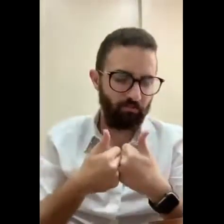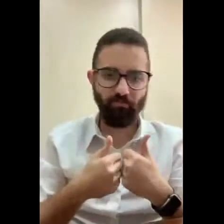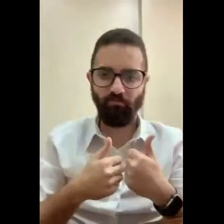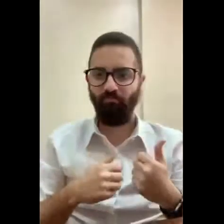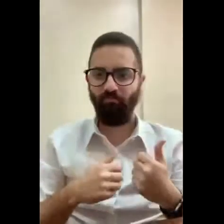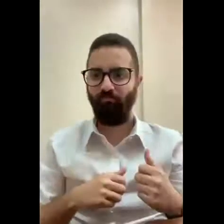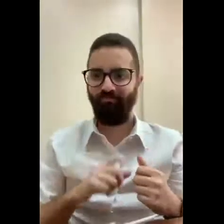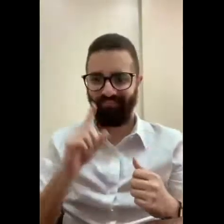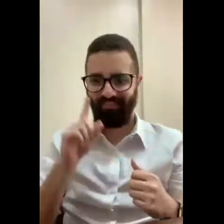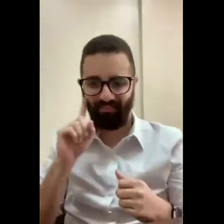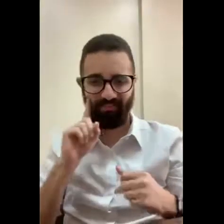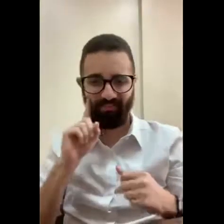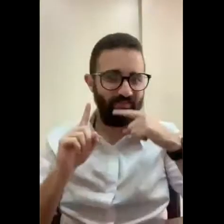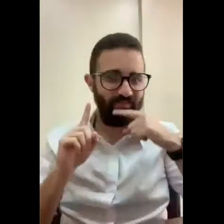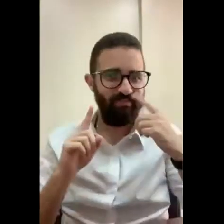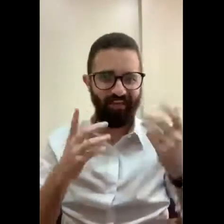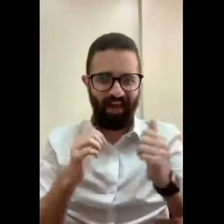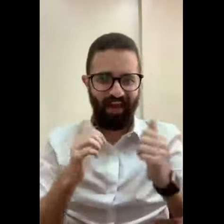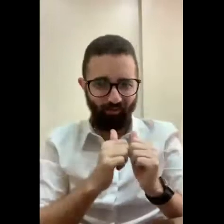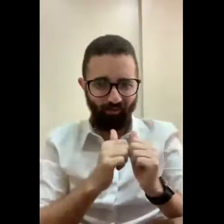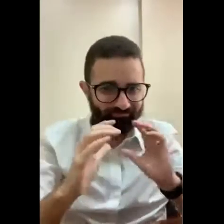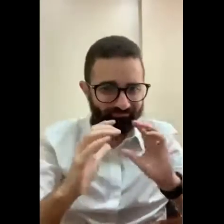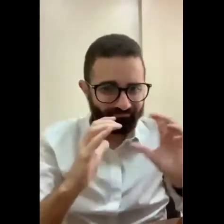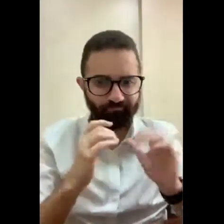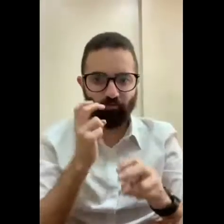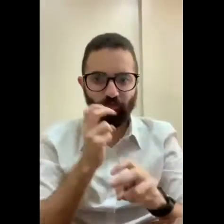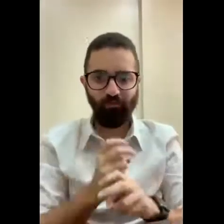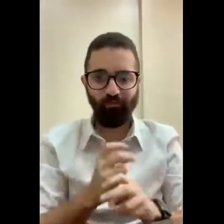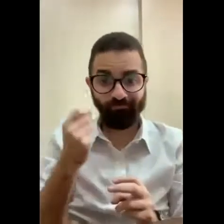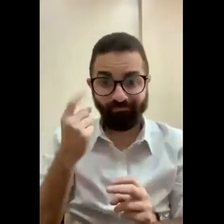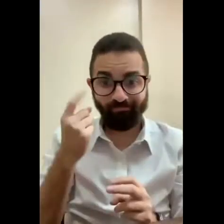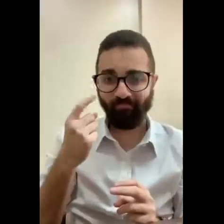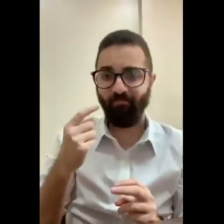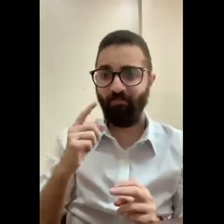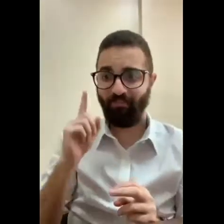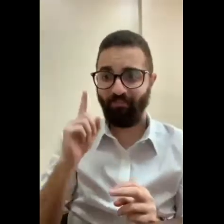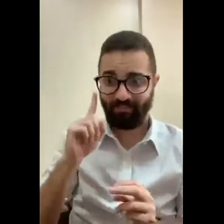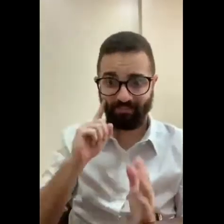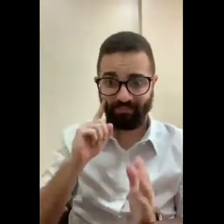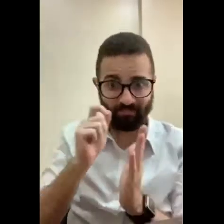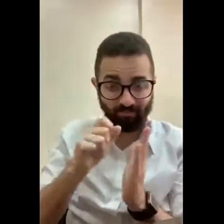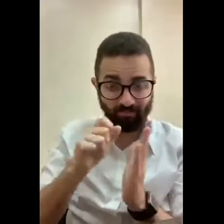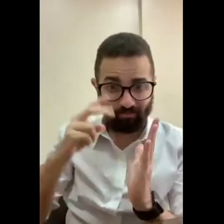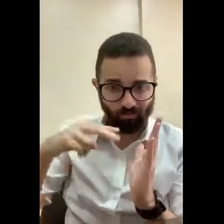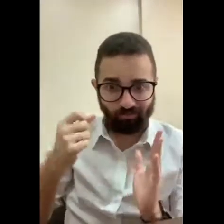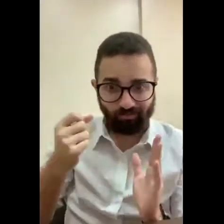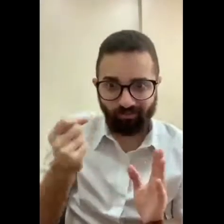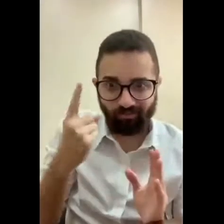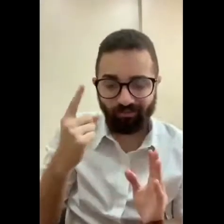un desafío grande, les digo. Yo como persona sorda no tengo comunicación con el psicólogo